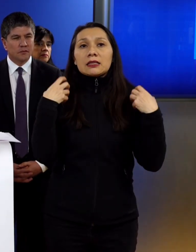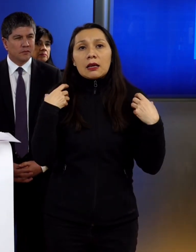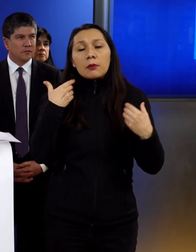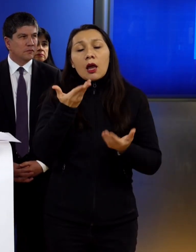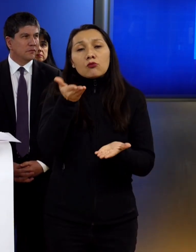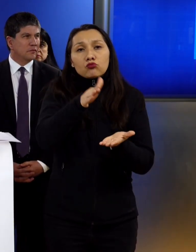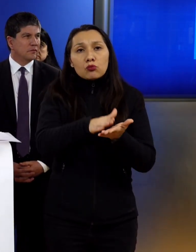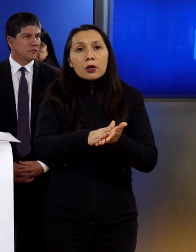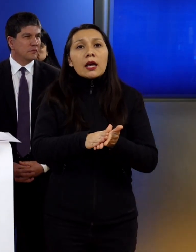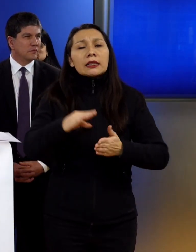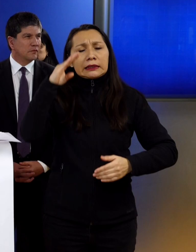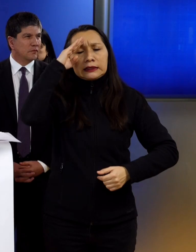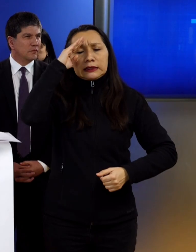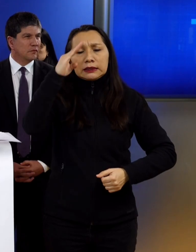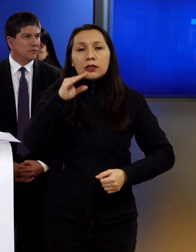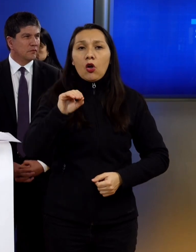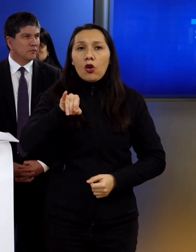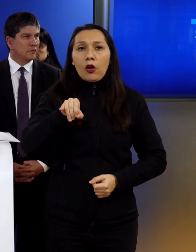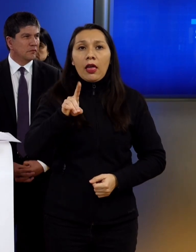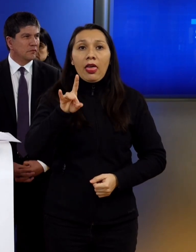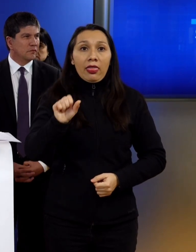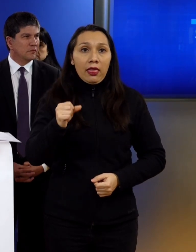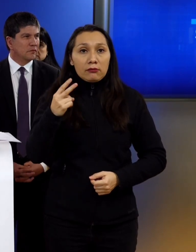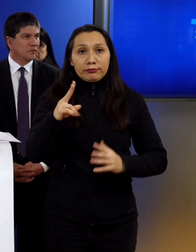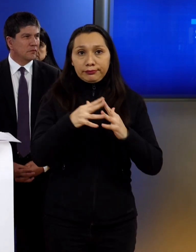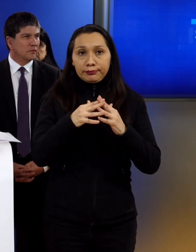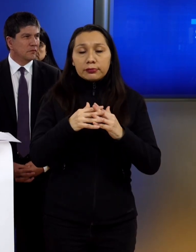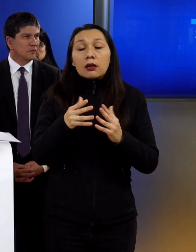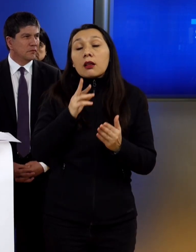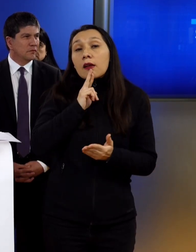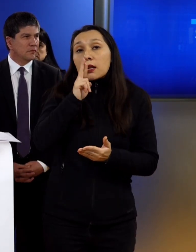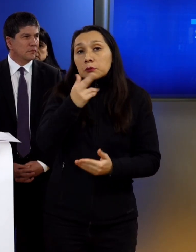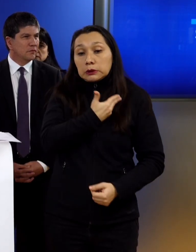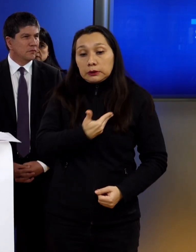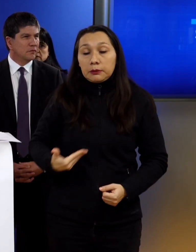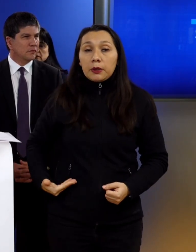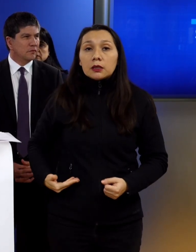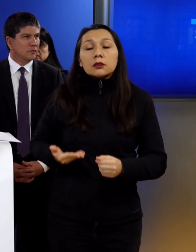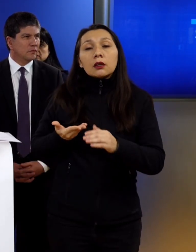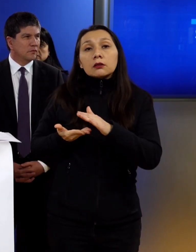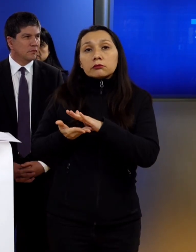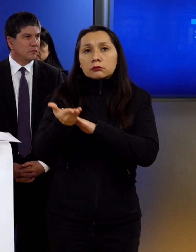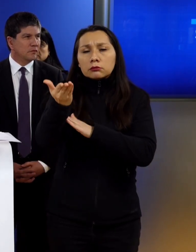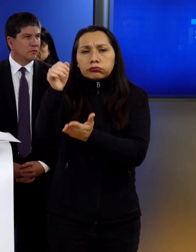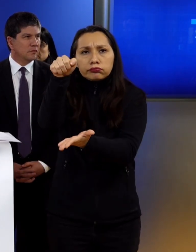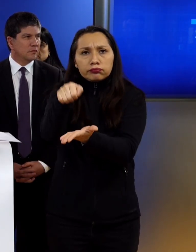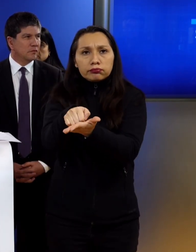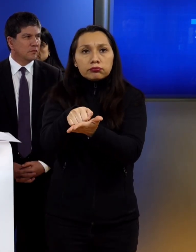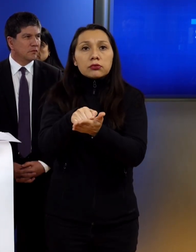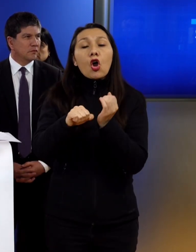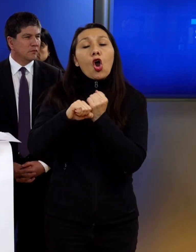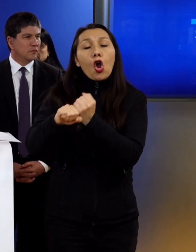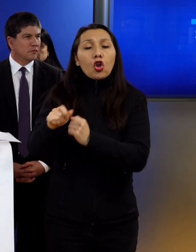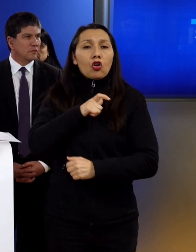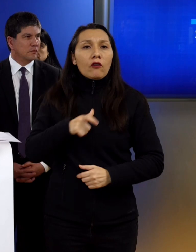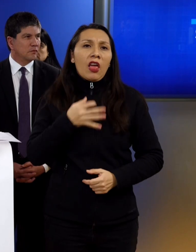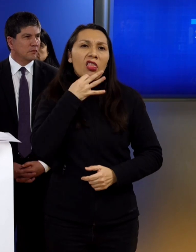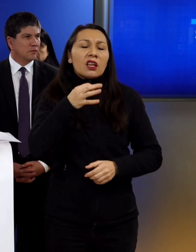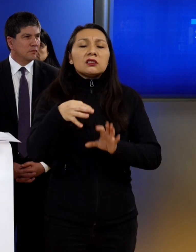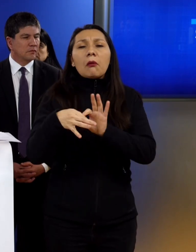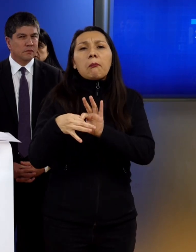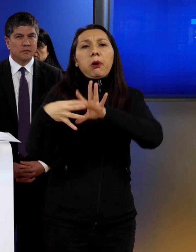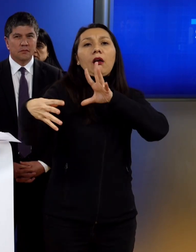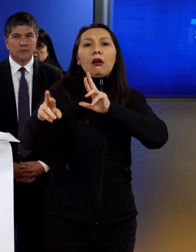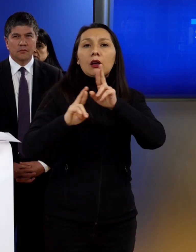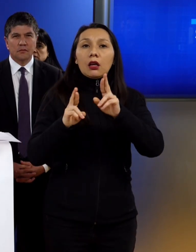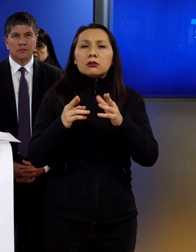del teniente Ojeda. Y sobre esa situación, además, la respuesta del Ejecutivo, que es, bueno, enviar una nota de protesta, desde la oposición señalan romper